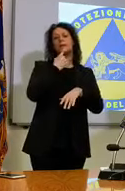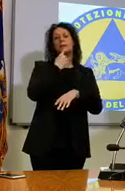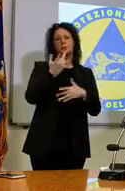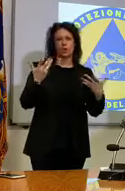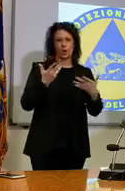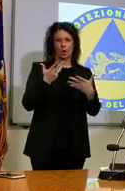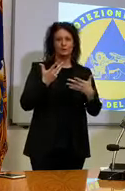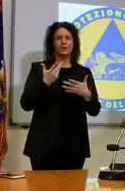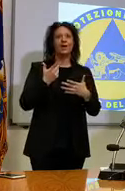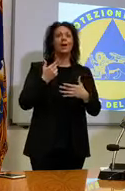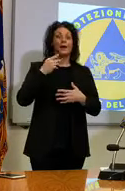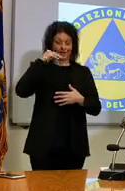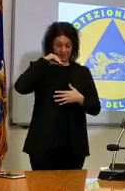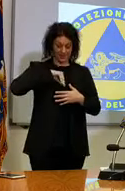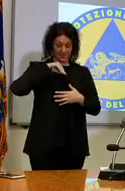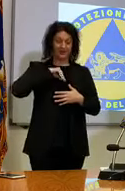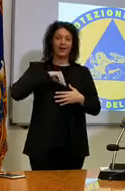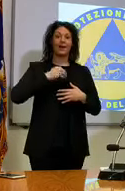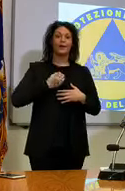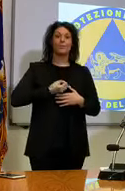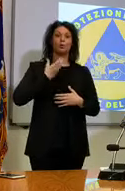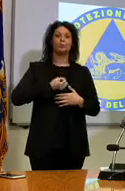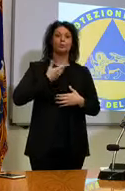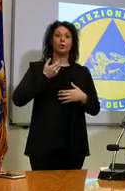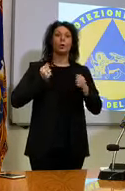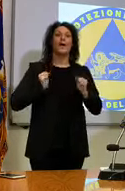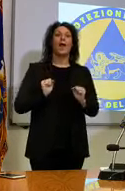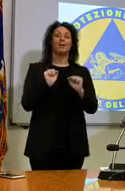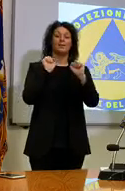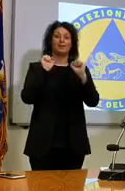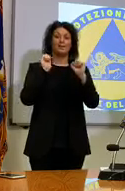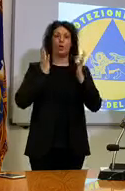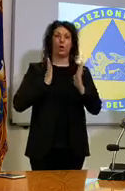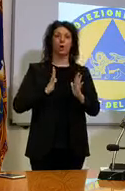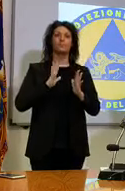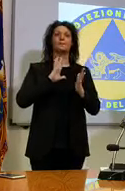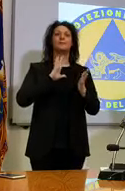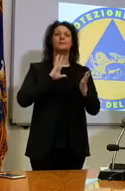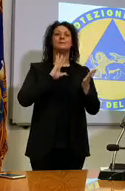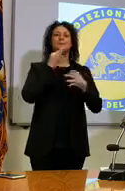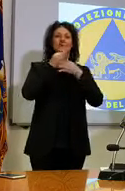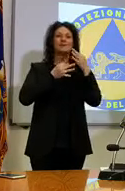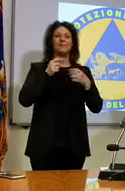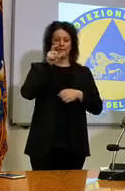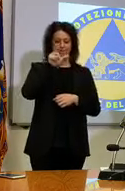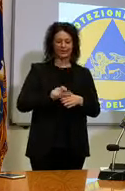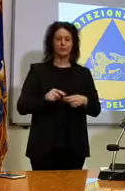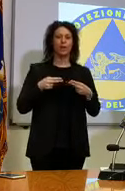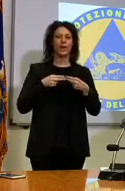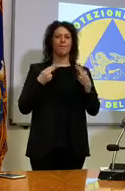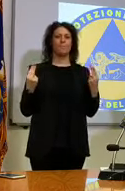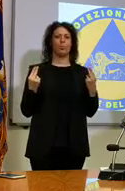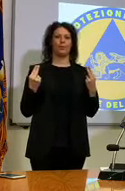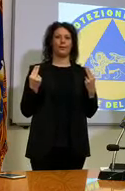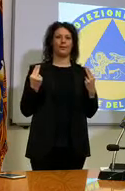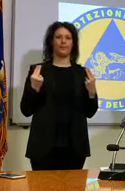può validare l'immunità, no? Cioè il fatto che si è stati immunizzati, cioè non misura solo